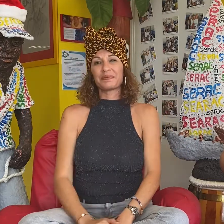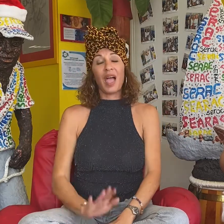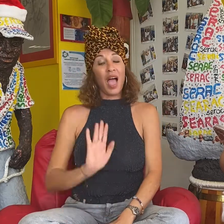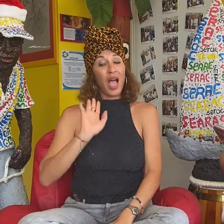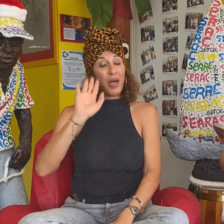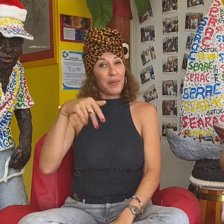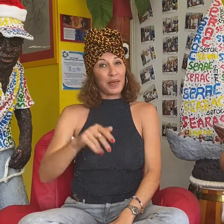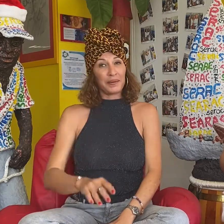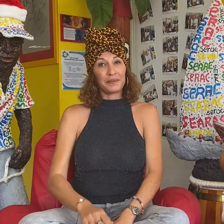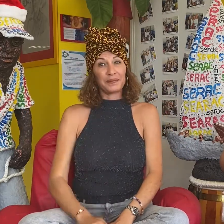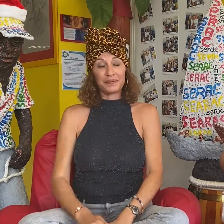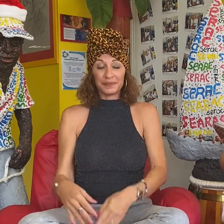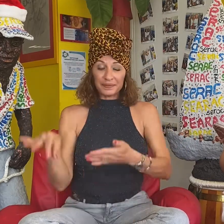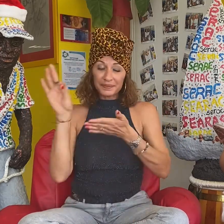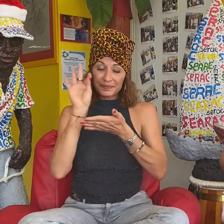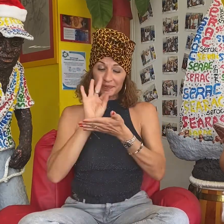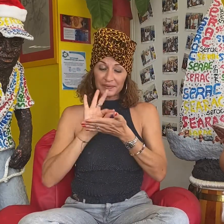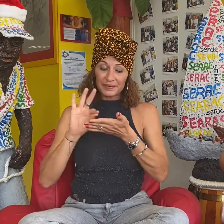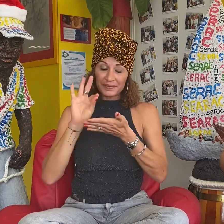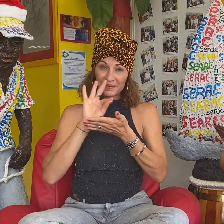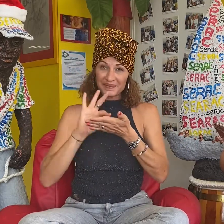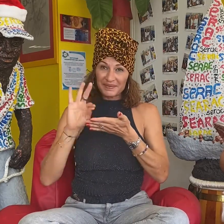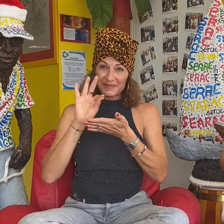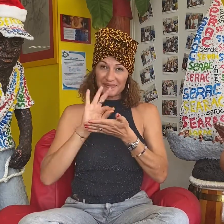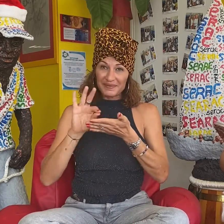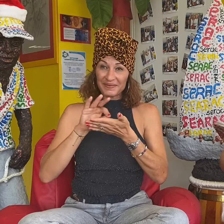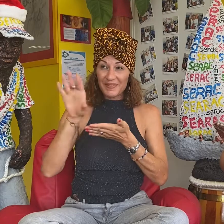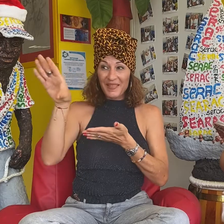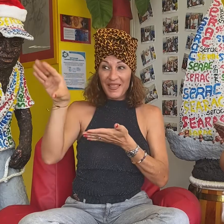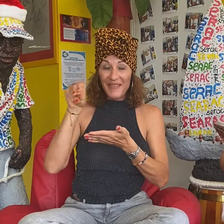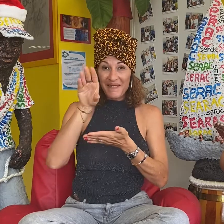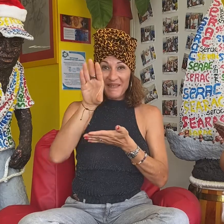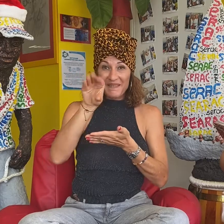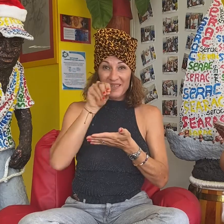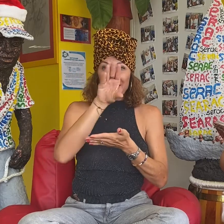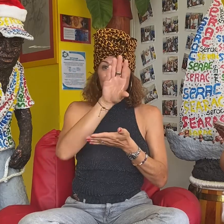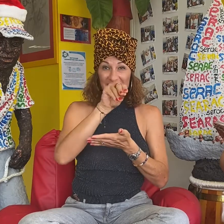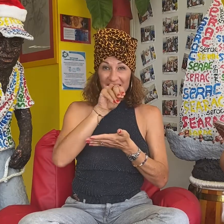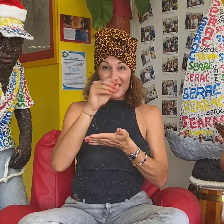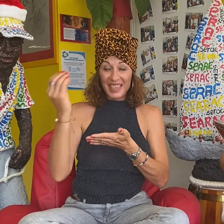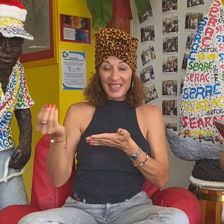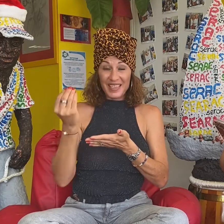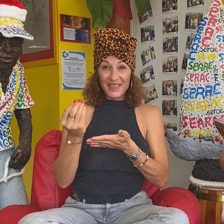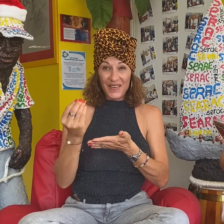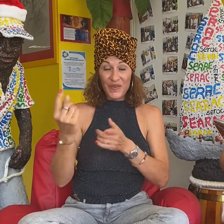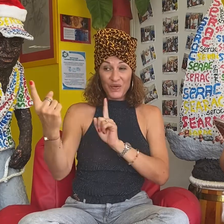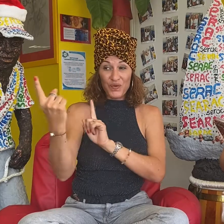Ensuite, il écrit une lettre pour inviter les enfants à le rencontrer.